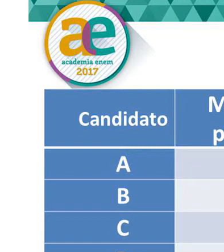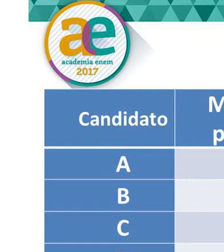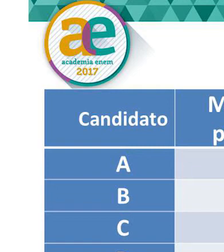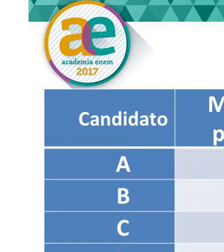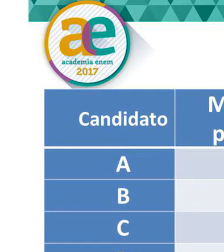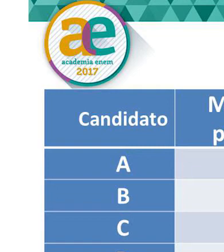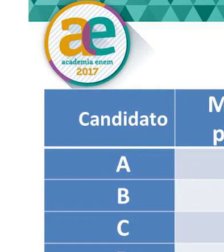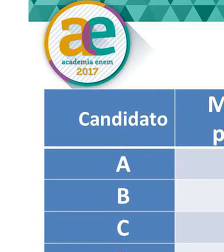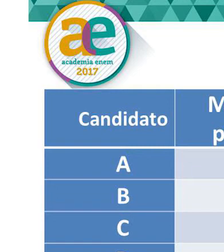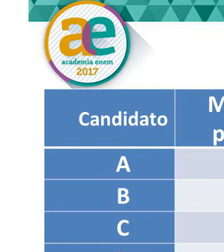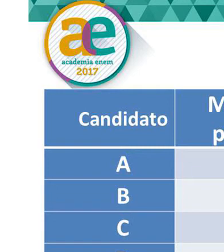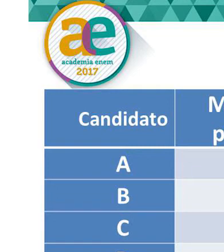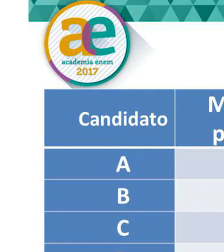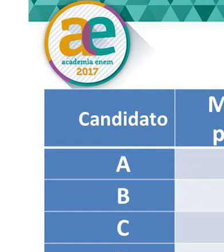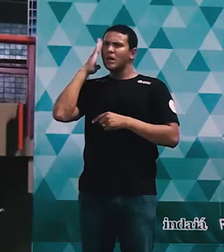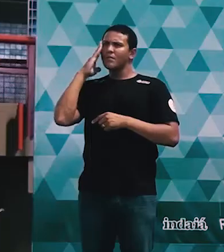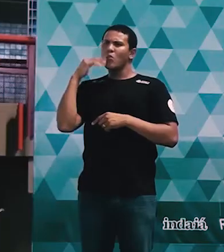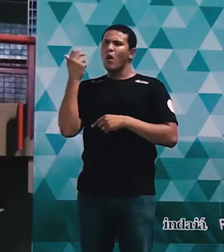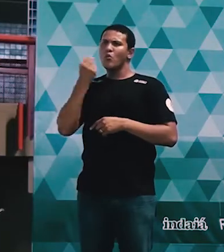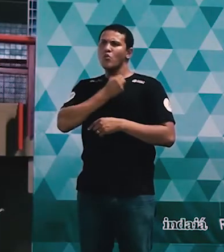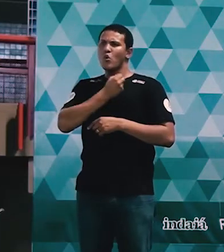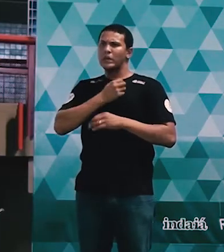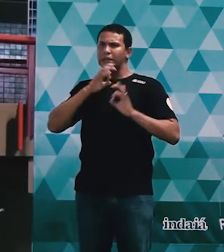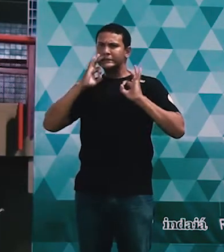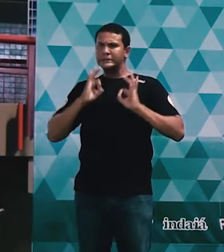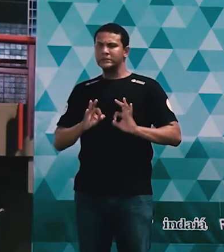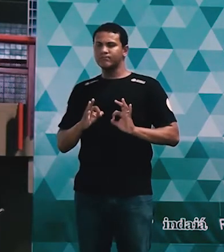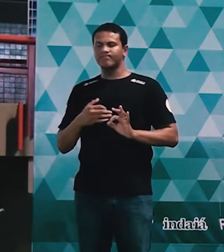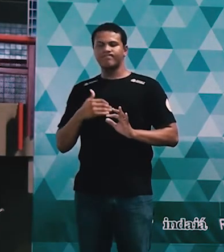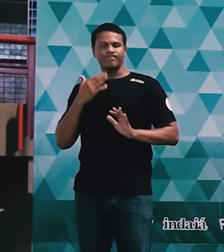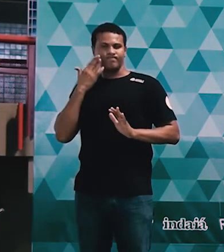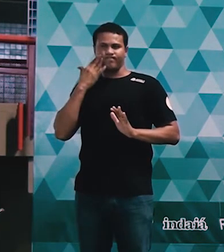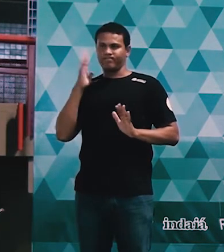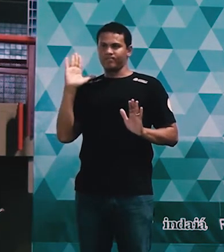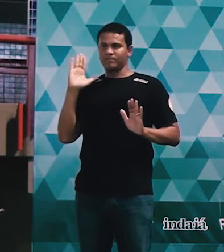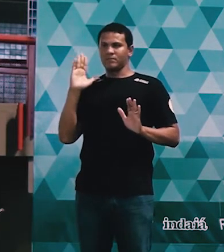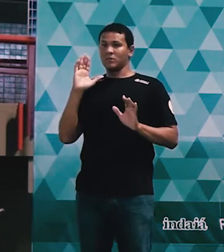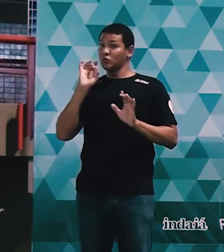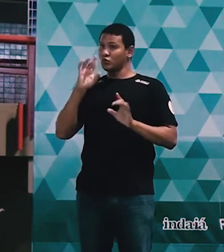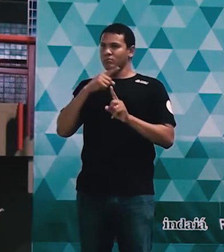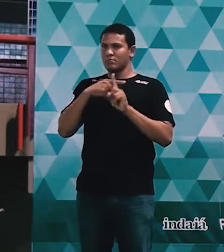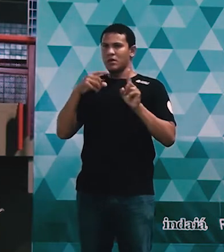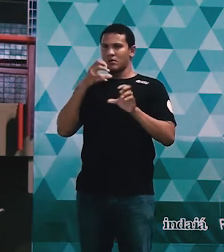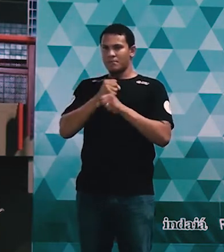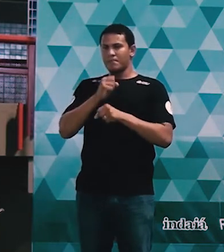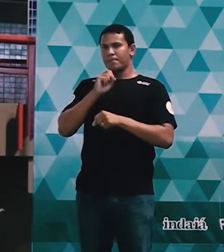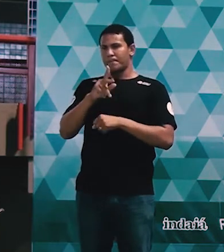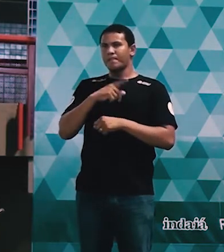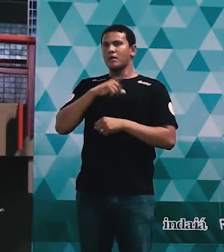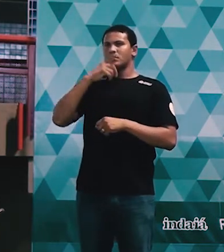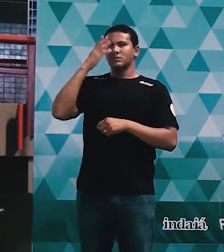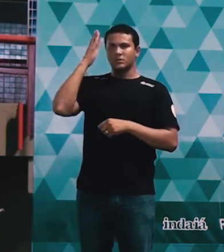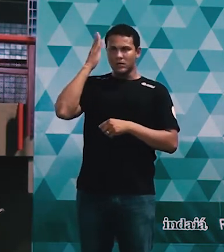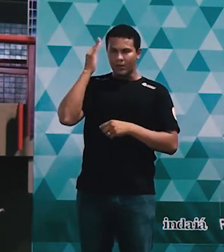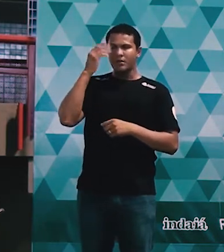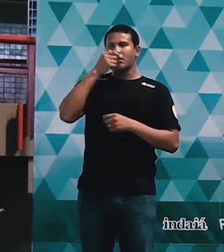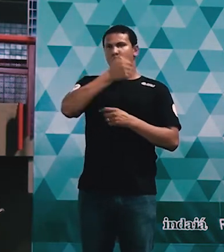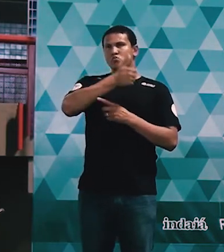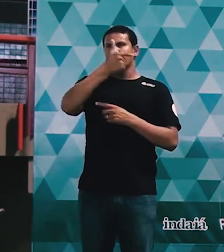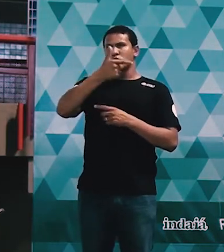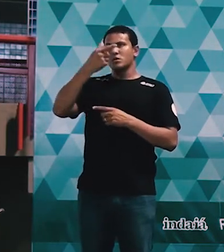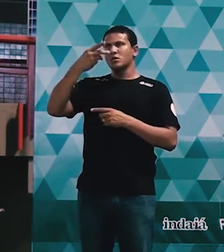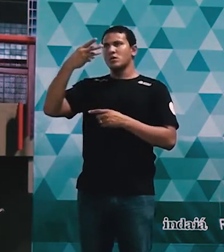4ª nota? Não. Eu sei qual foi a média. Eu sei que eu peguei a primeira, mais a segunda, mais a terceira, mais a